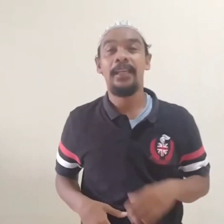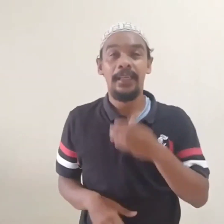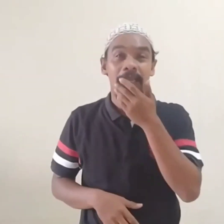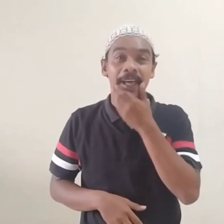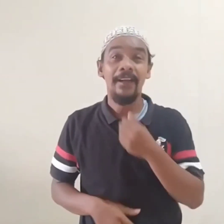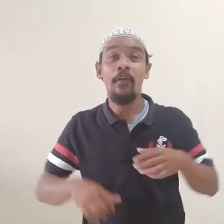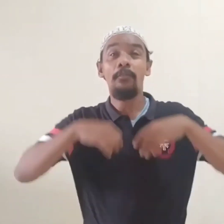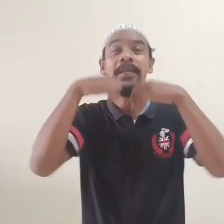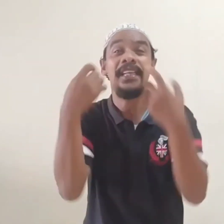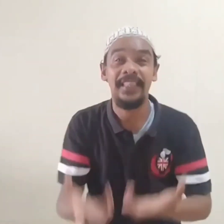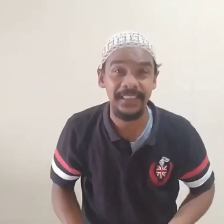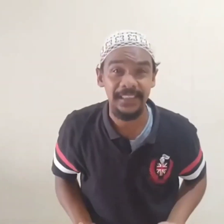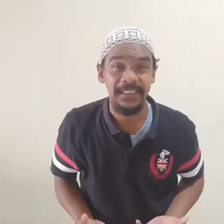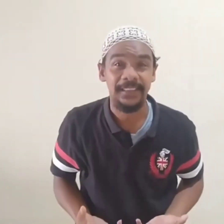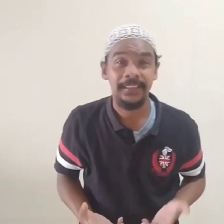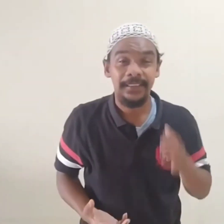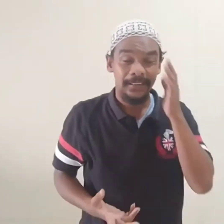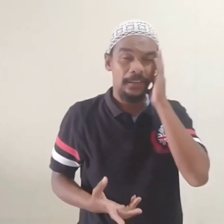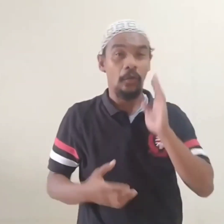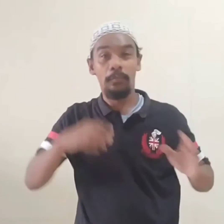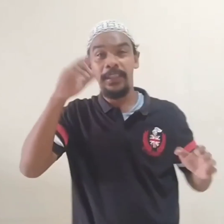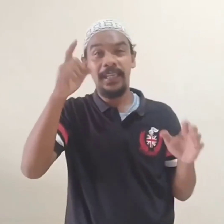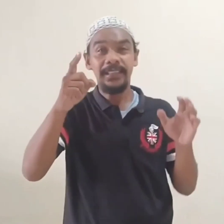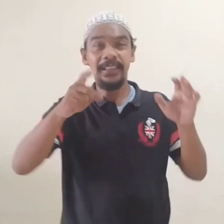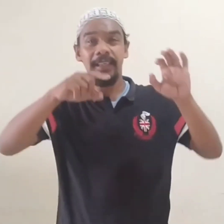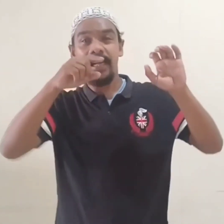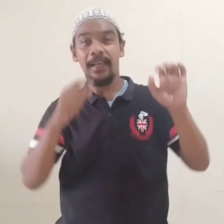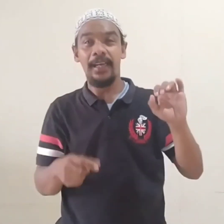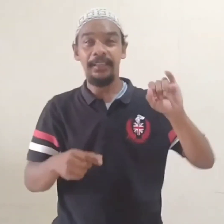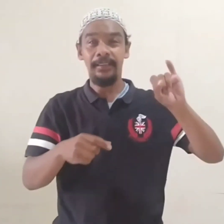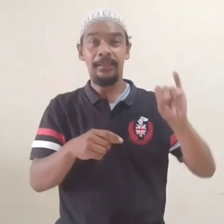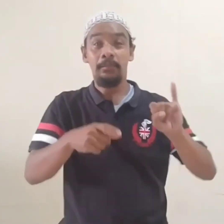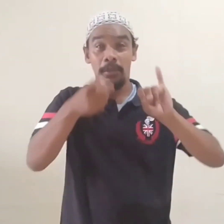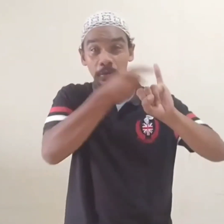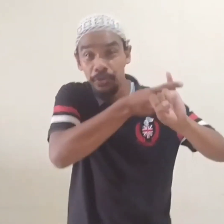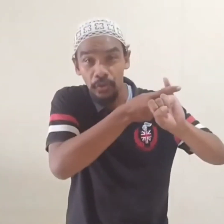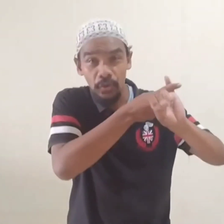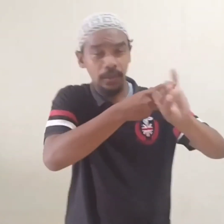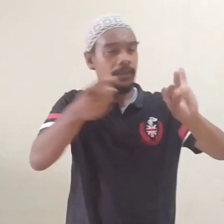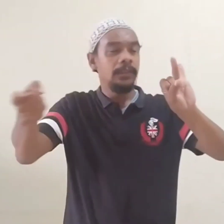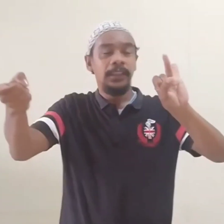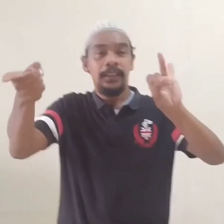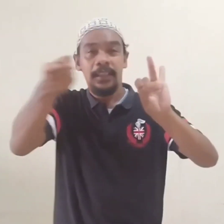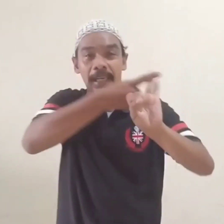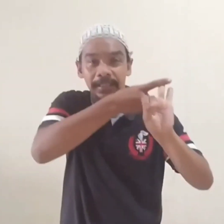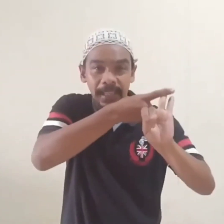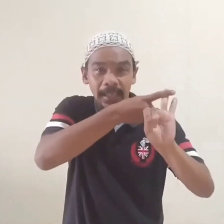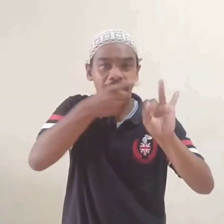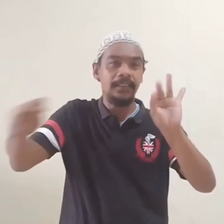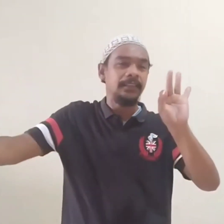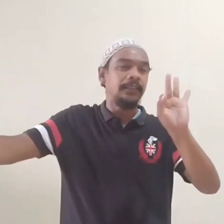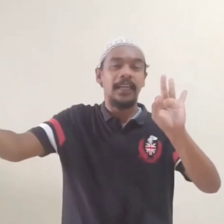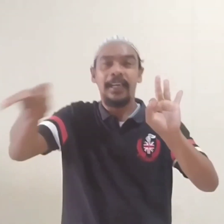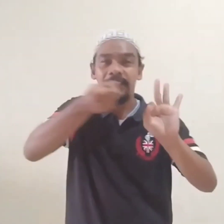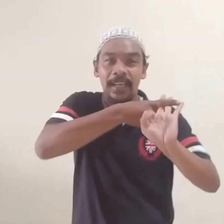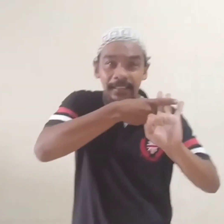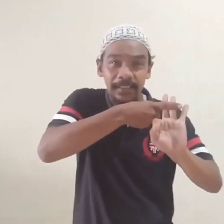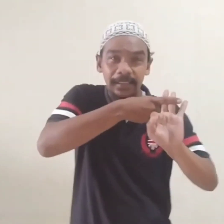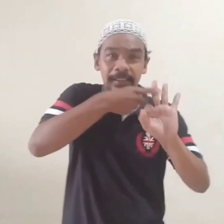yang kelima adalah kombinasi. Kombinasi gerakan meluncur, gerakan tangan, gerakan kaki,